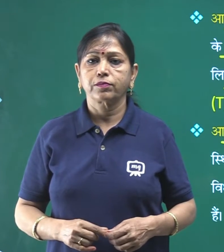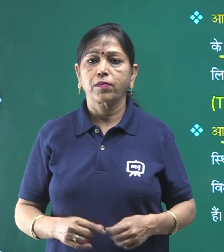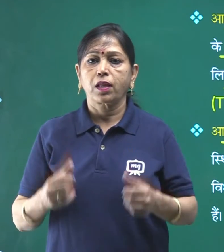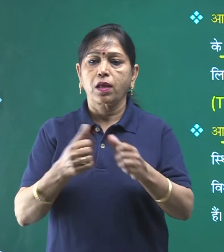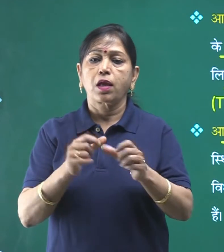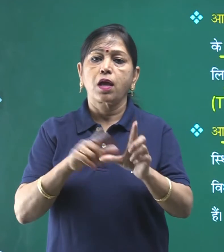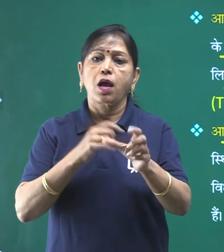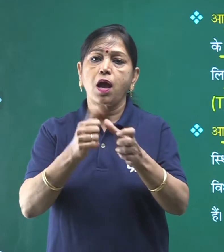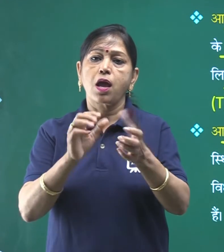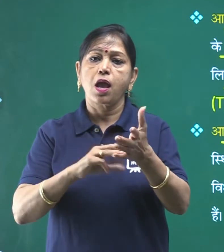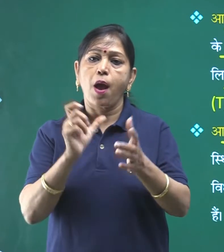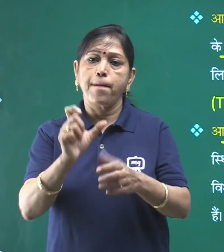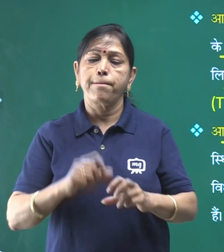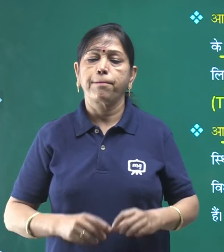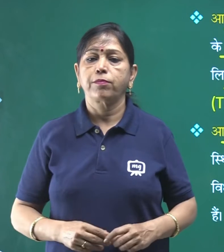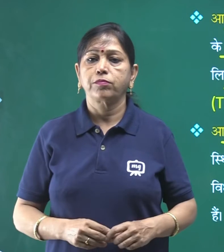आयाम